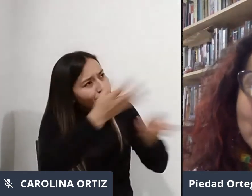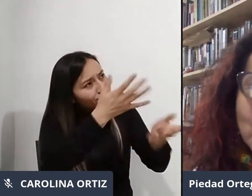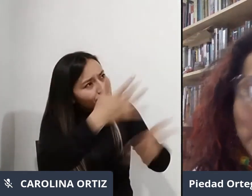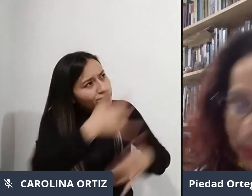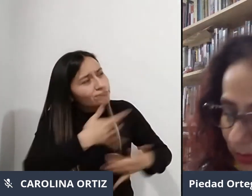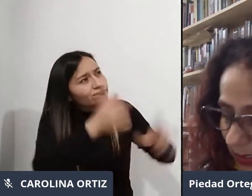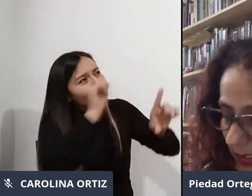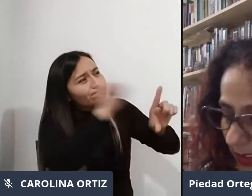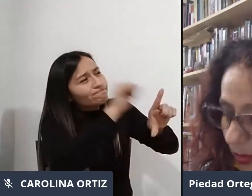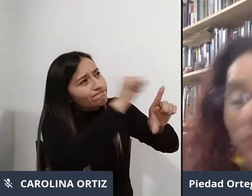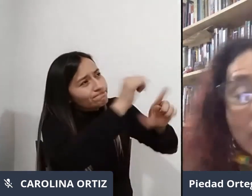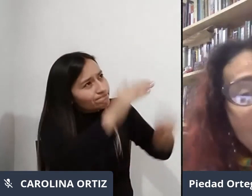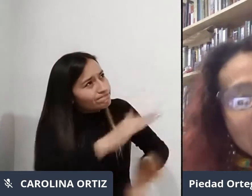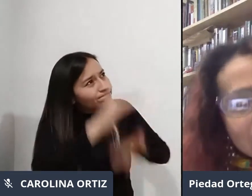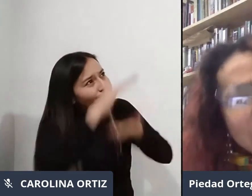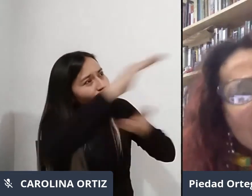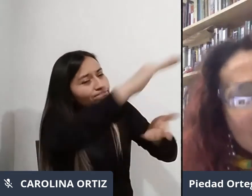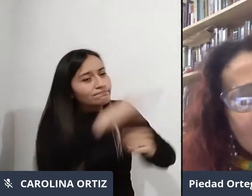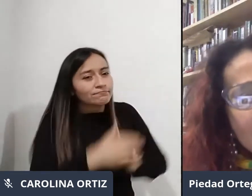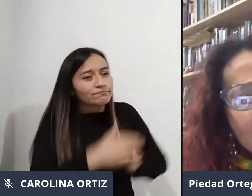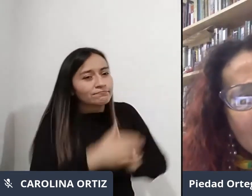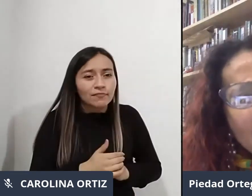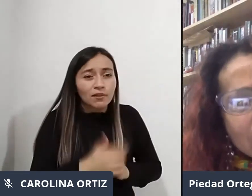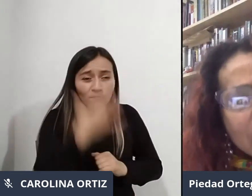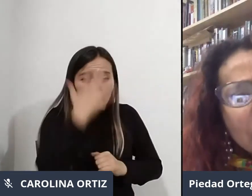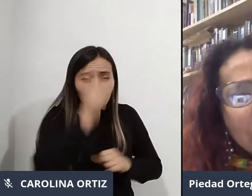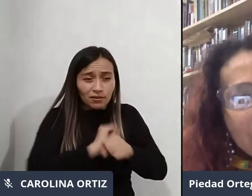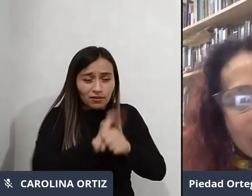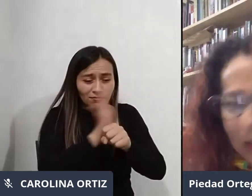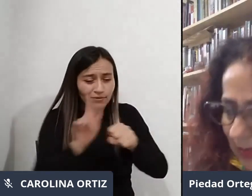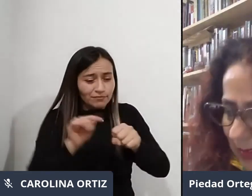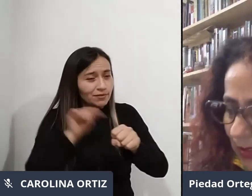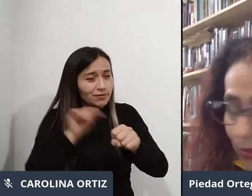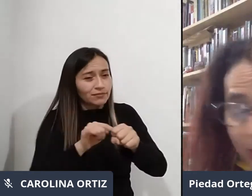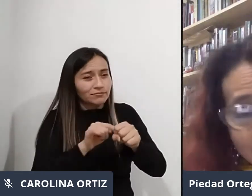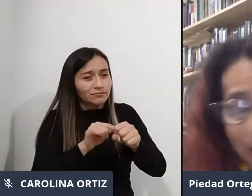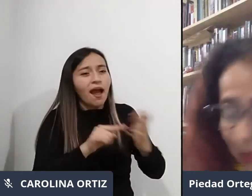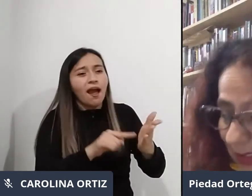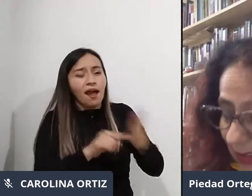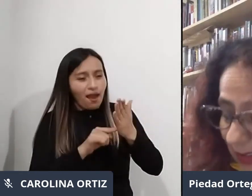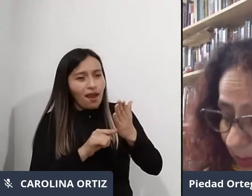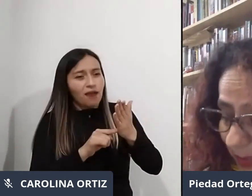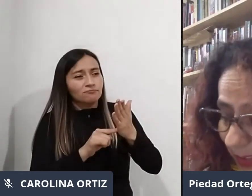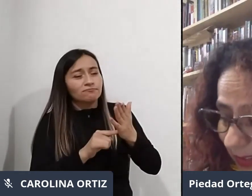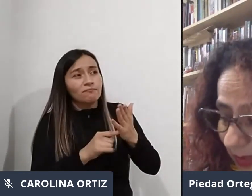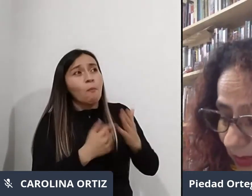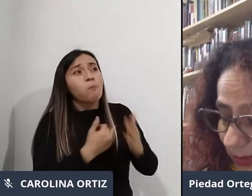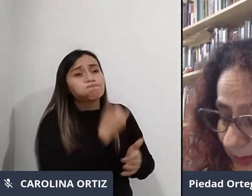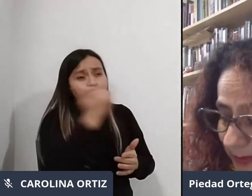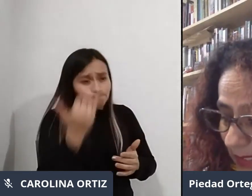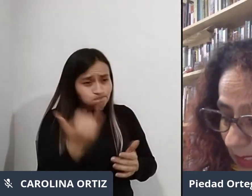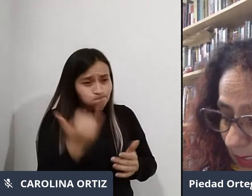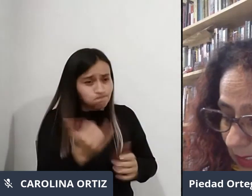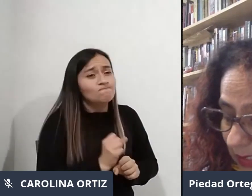en el cuerpo, con una frase que me cuesta nombrarla, la escuché en este programa de